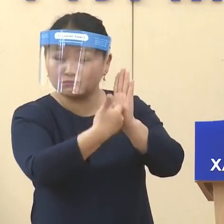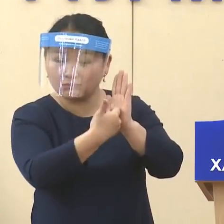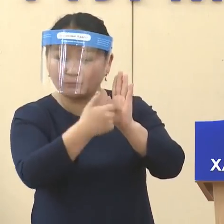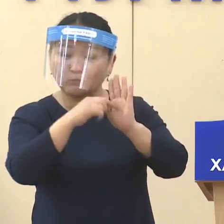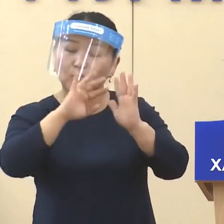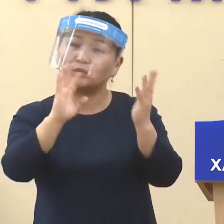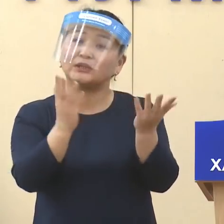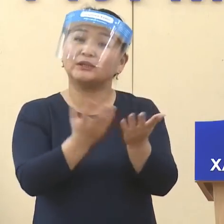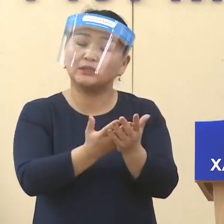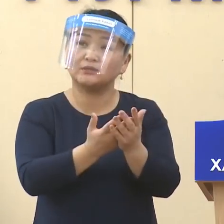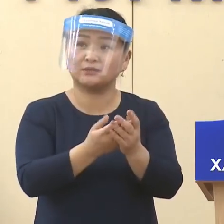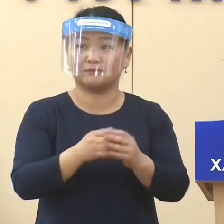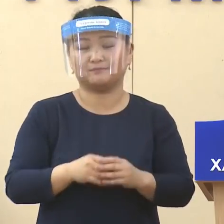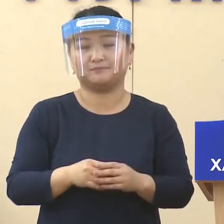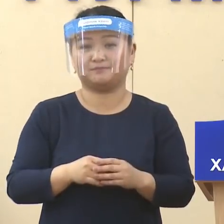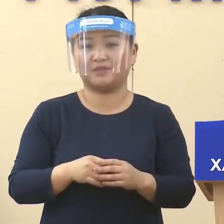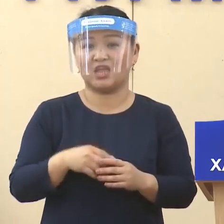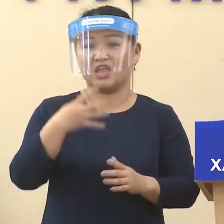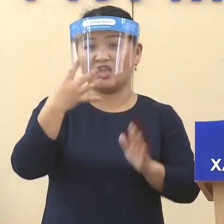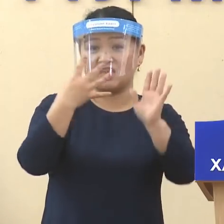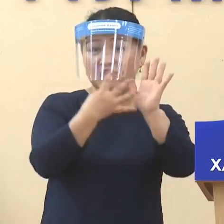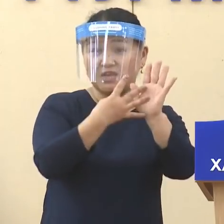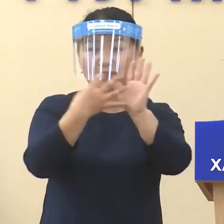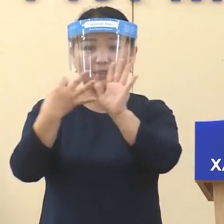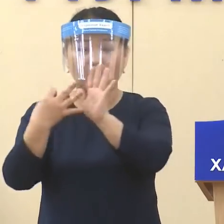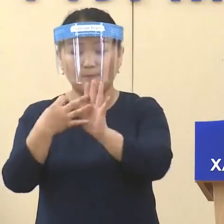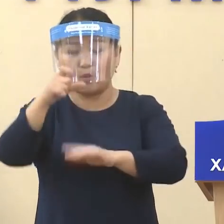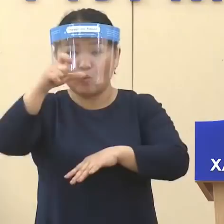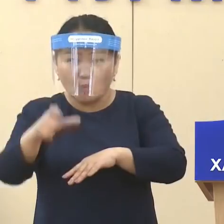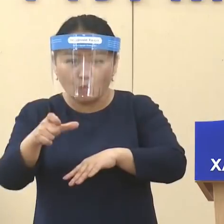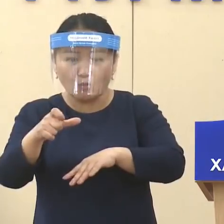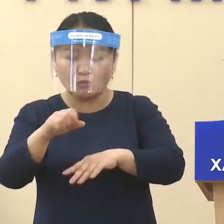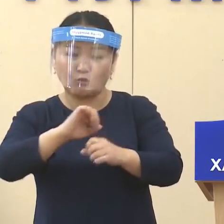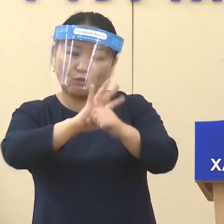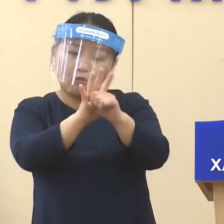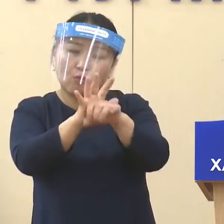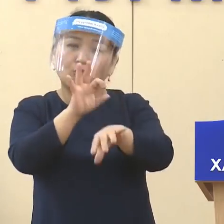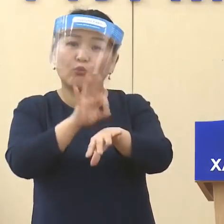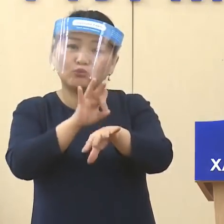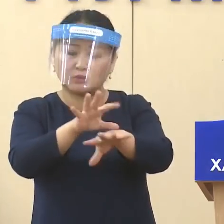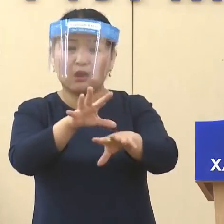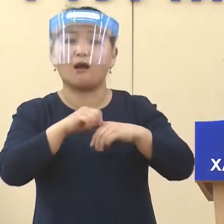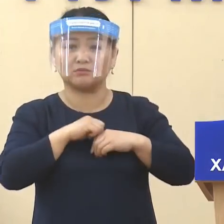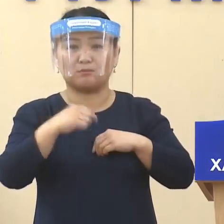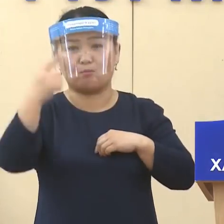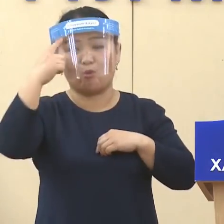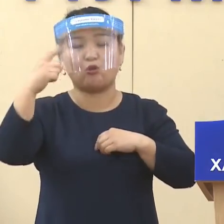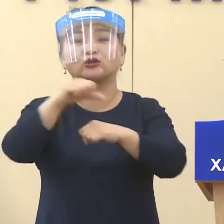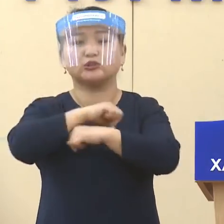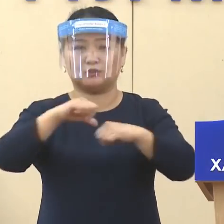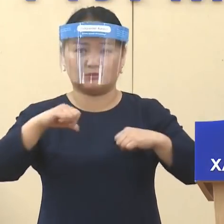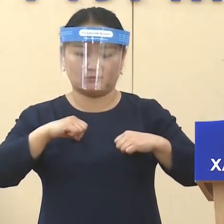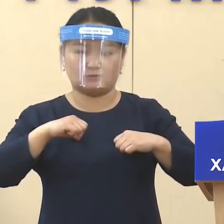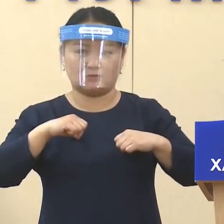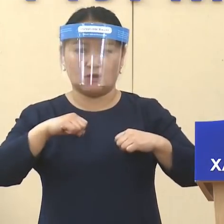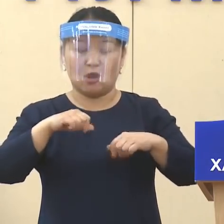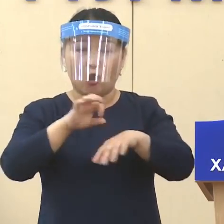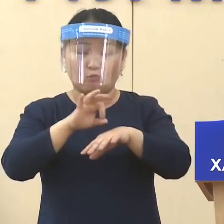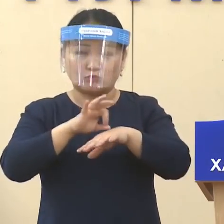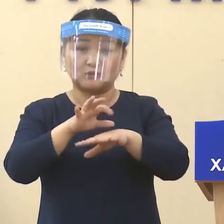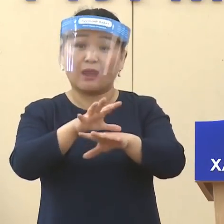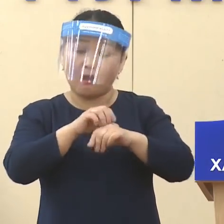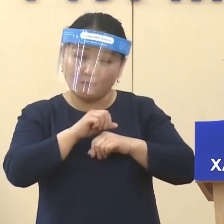нийлүүлж ингэж бодох юм бол үндсэндээ 98 хүн Монголд албан ёсоор коронавирусын